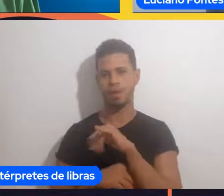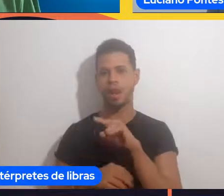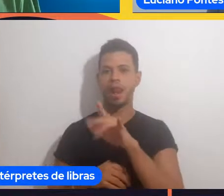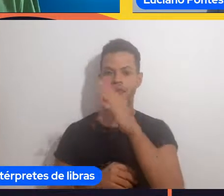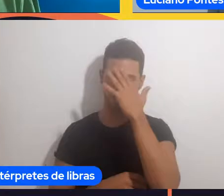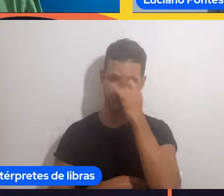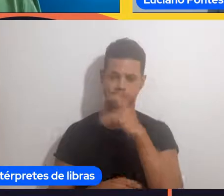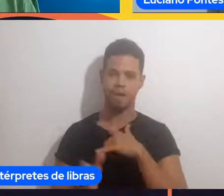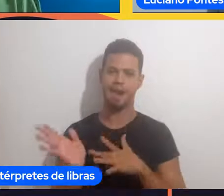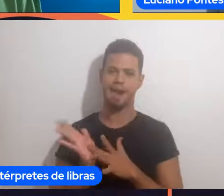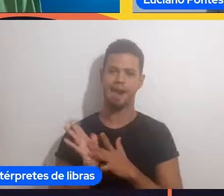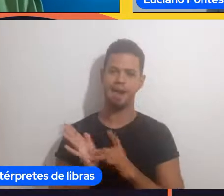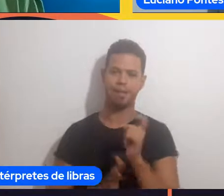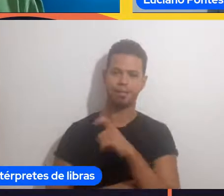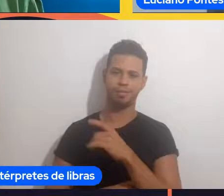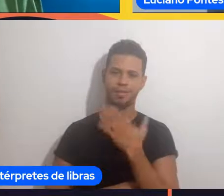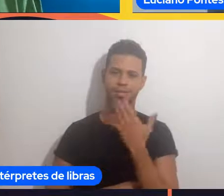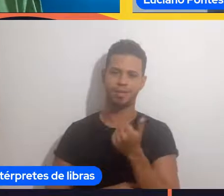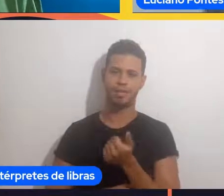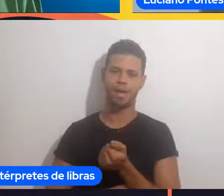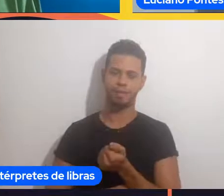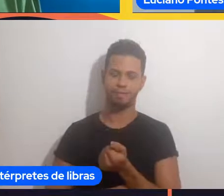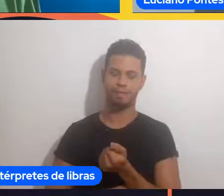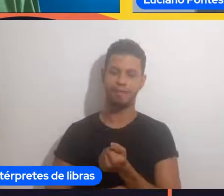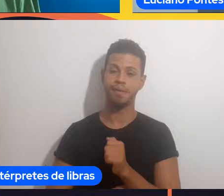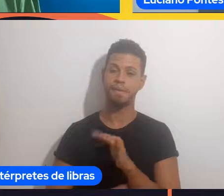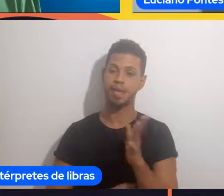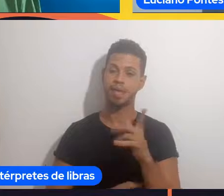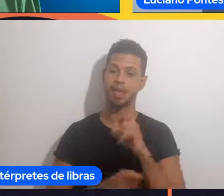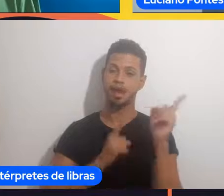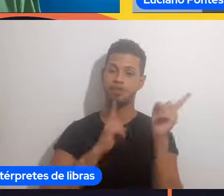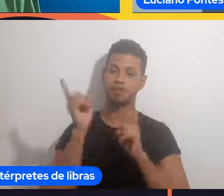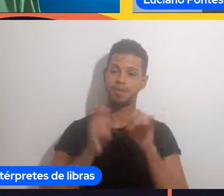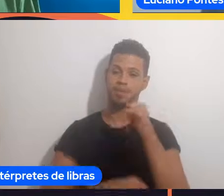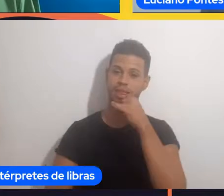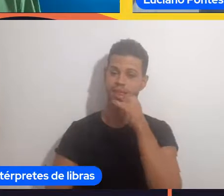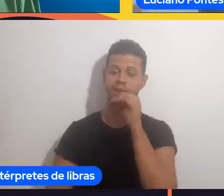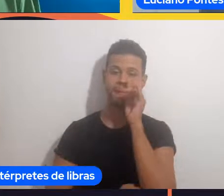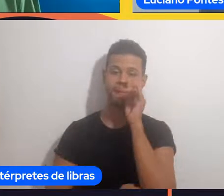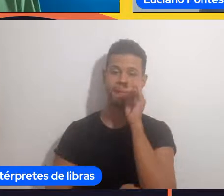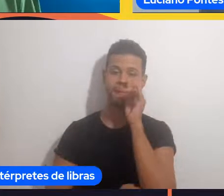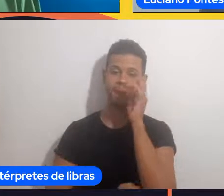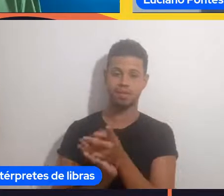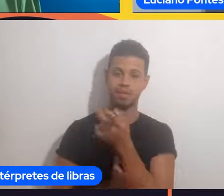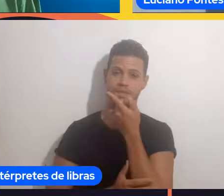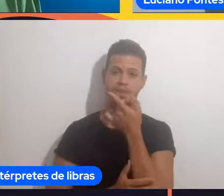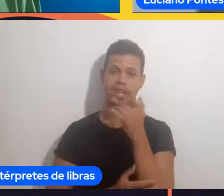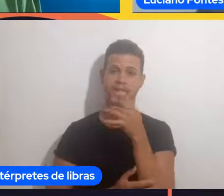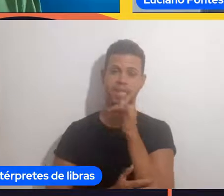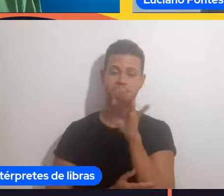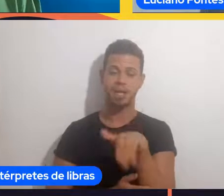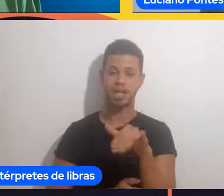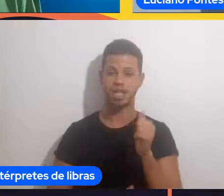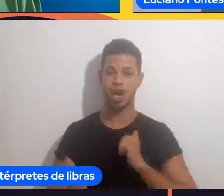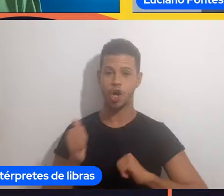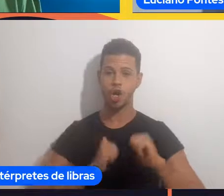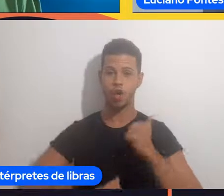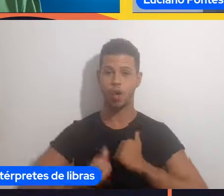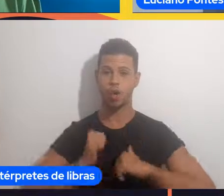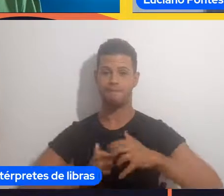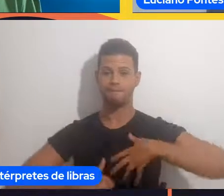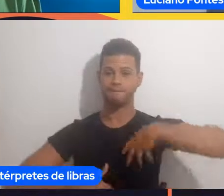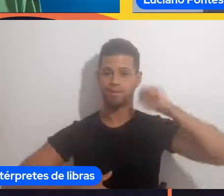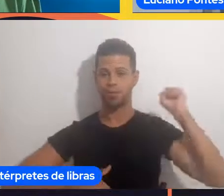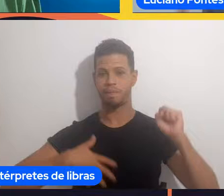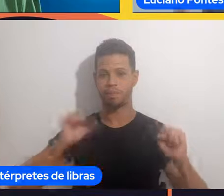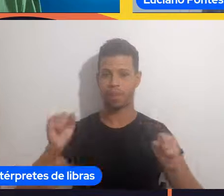fingindo ser aquilo, né? Tem uma expressão muito engraçada que às vezes as pessoas dizem que a criança, quando corre para tirar a roupa do palhaço,